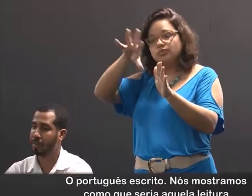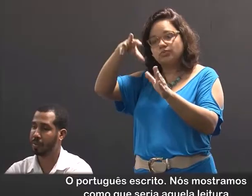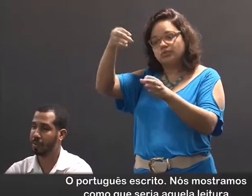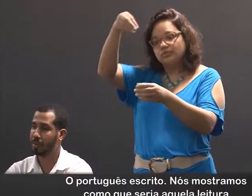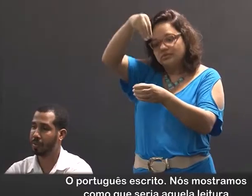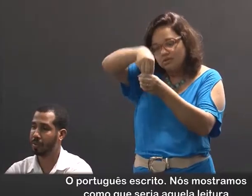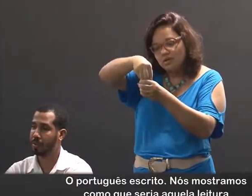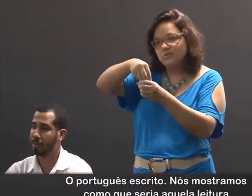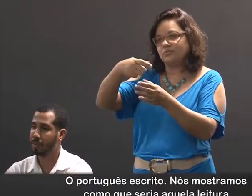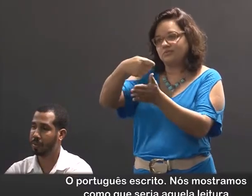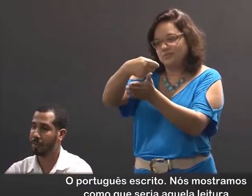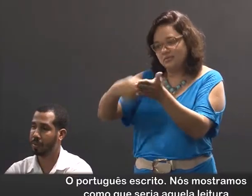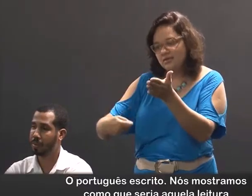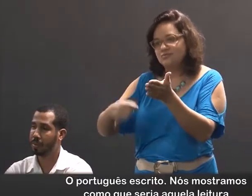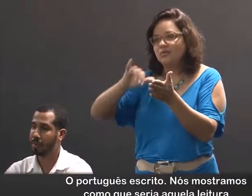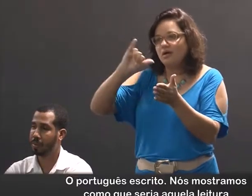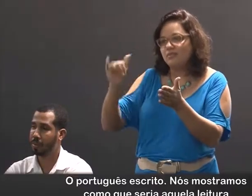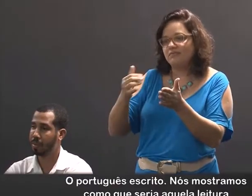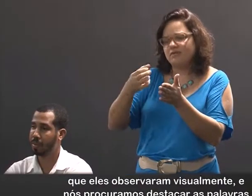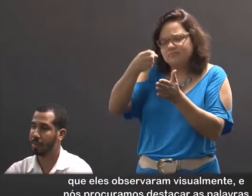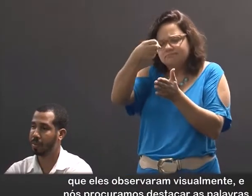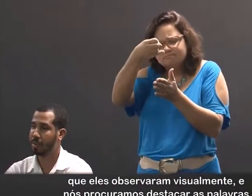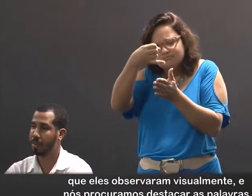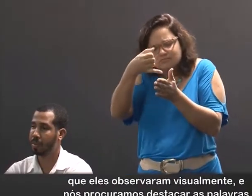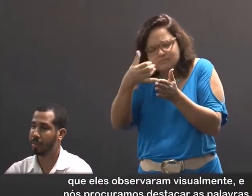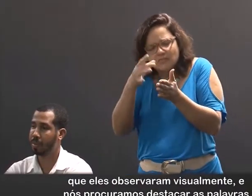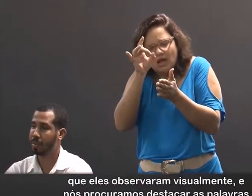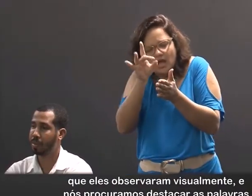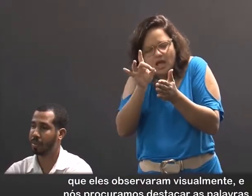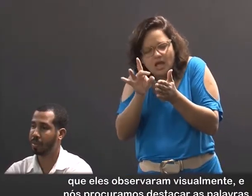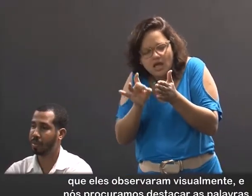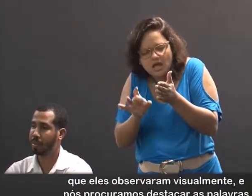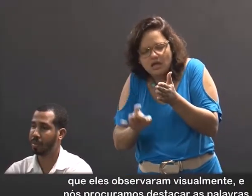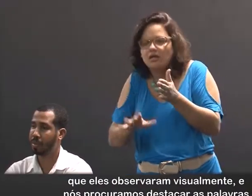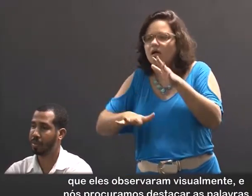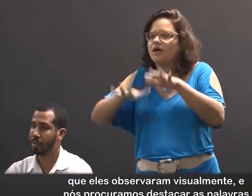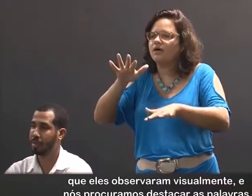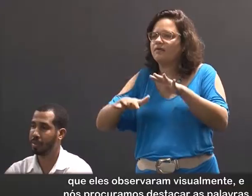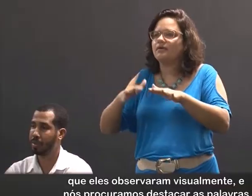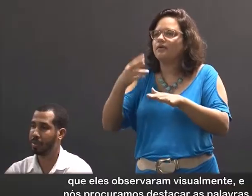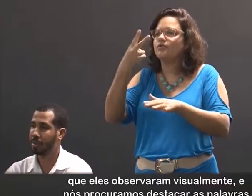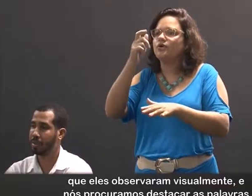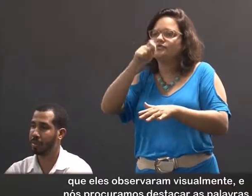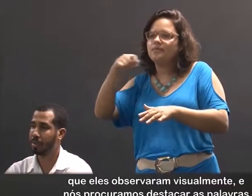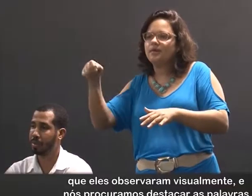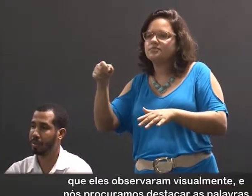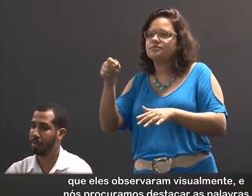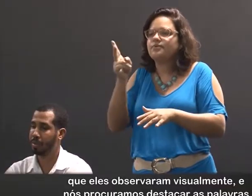que seria aquela leitura que eles observaram visualmente e nós procuramos destacar as palavras